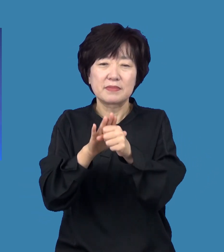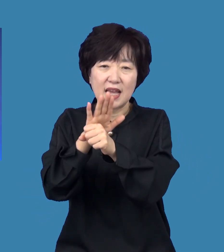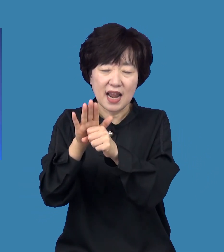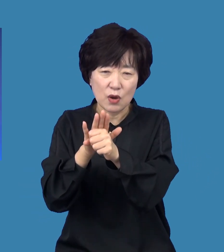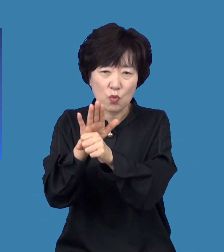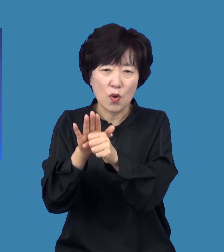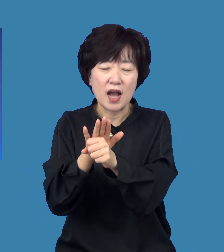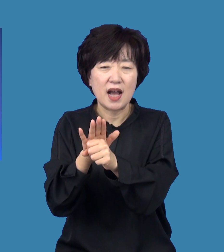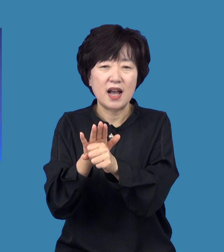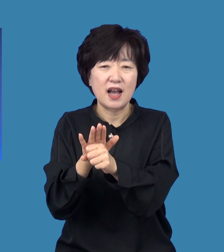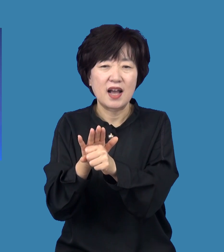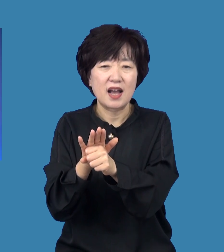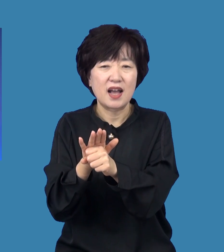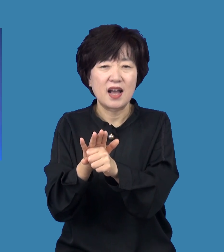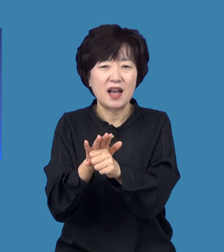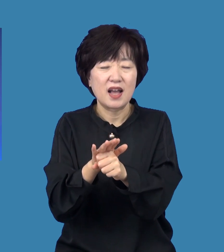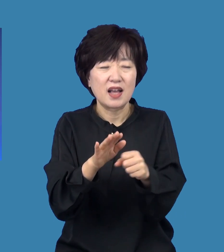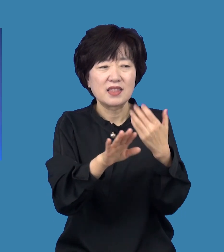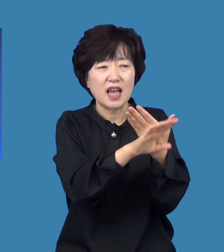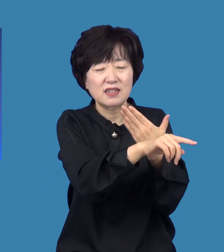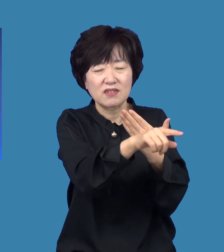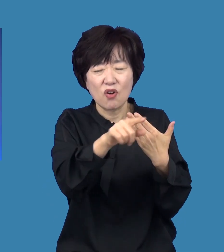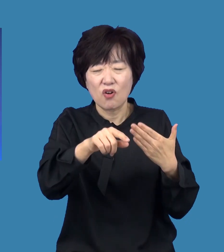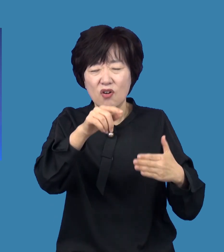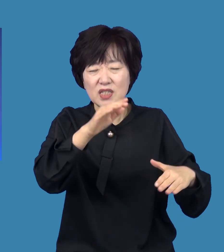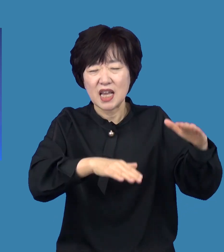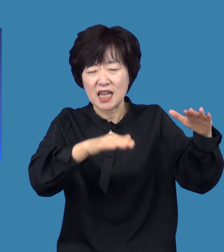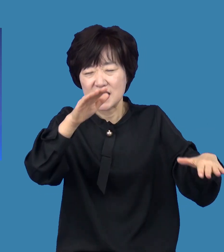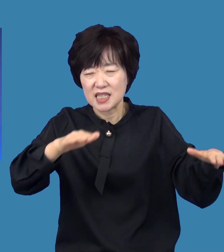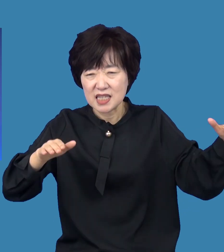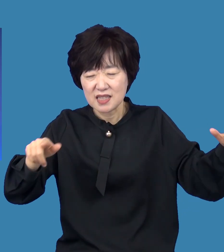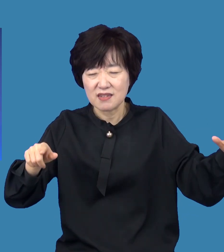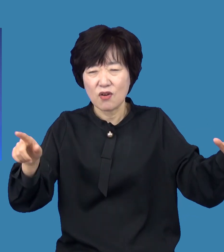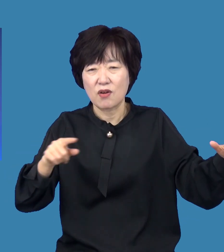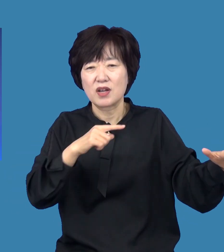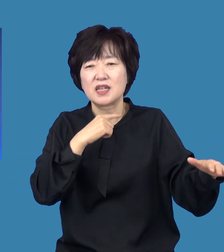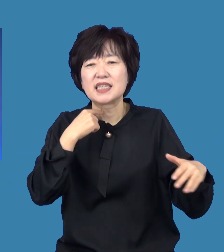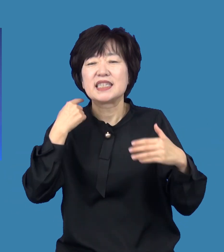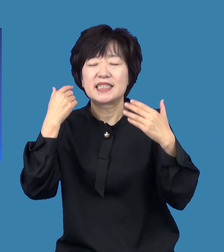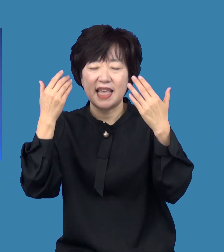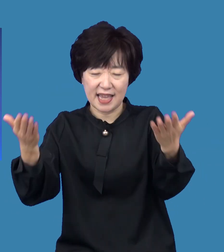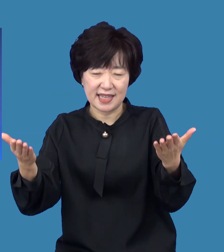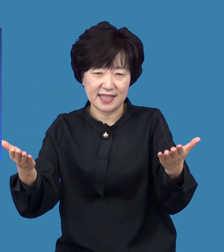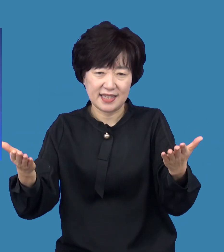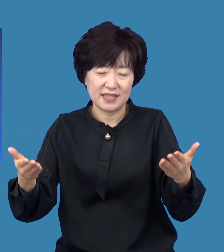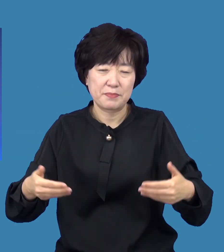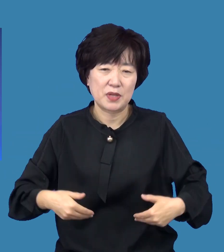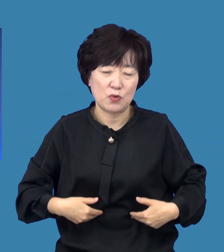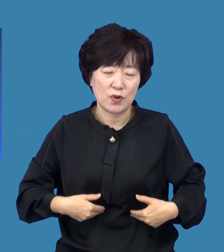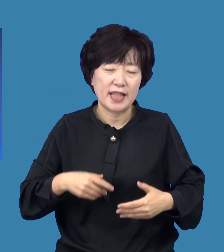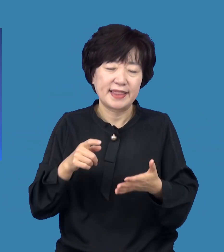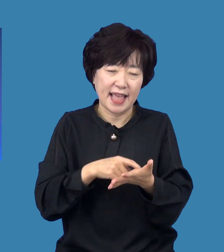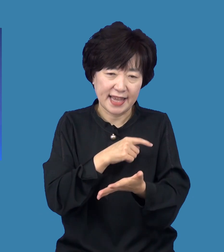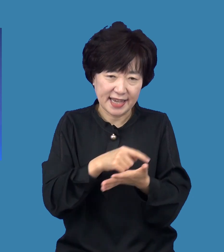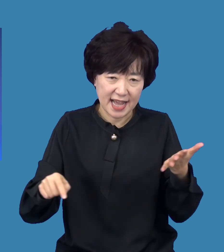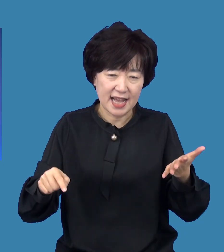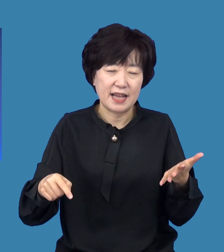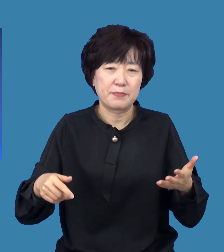다른 아류들의 차이를 만드는 것은 바로 희생이에요. 희생. 바로 대가를 치르는 거야.